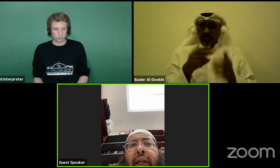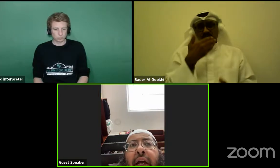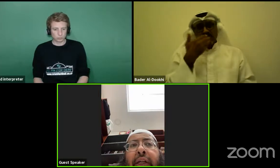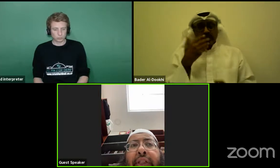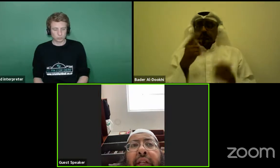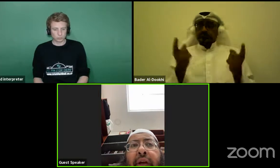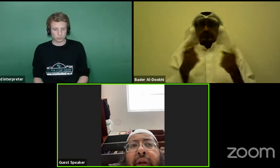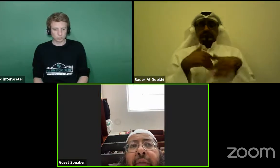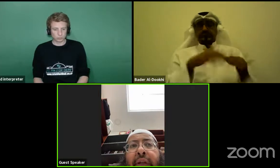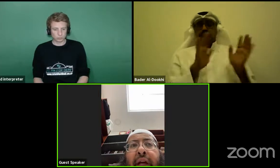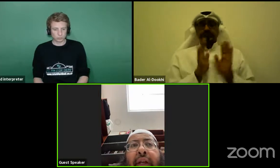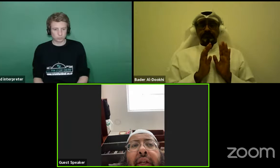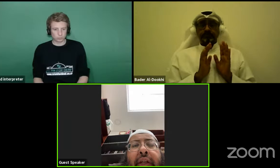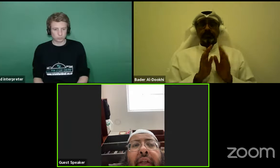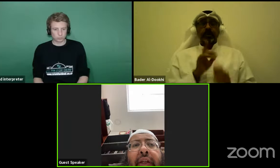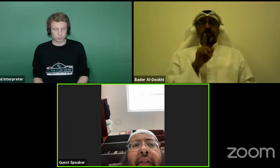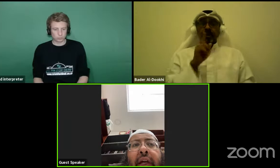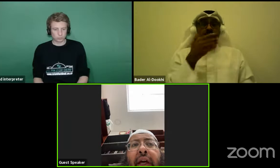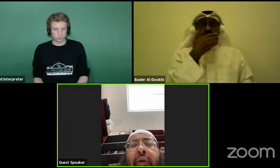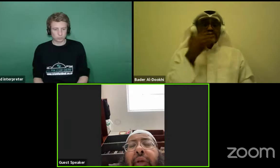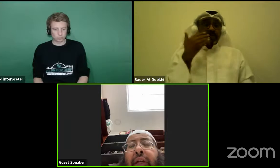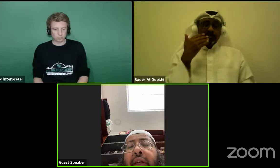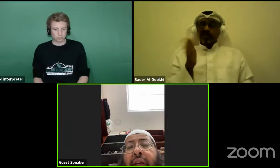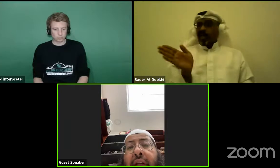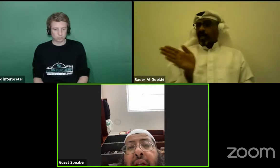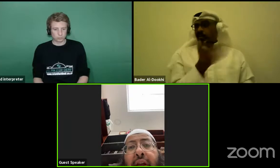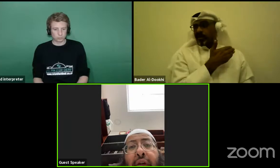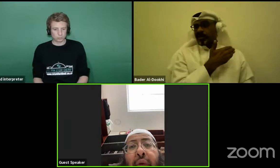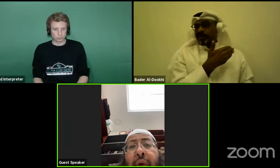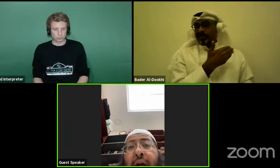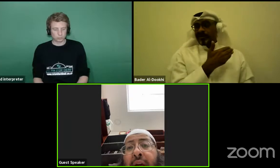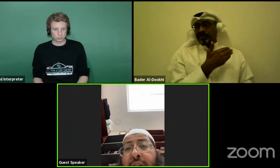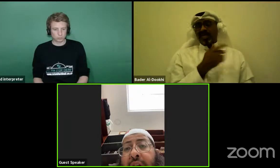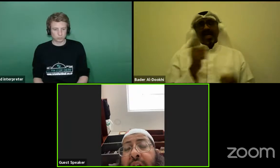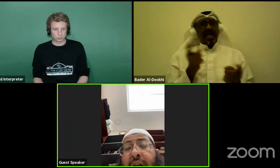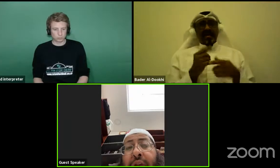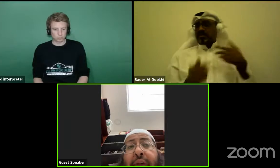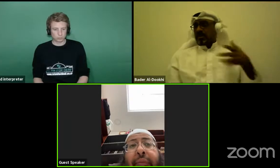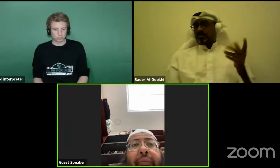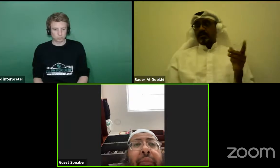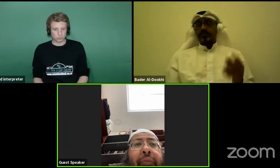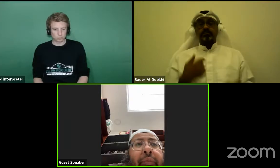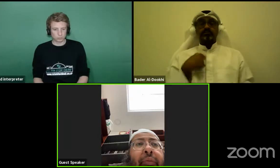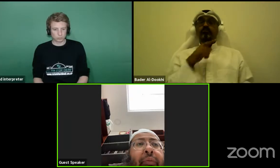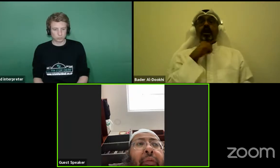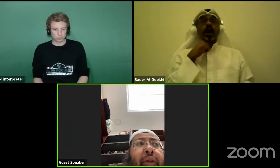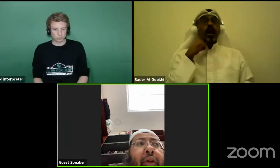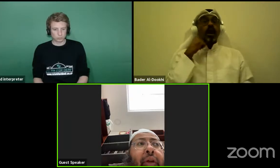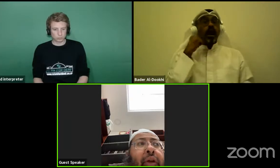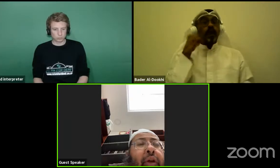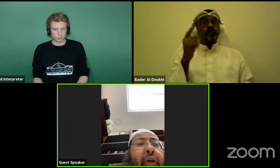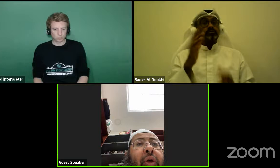ومن ترك صيام رمضان تهاونا فهو على خطر عظيم.